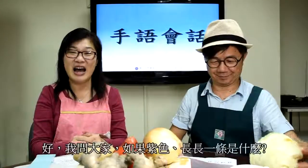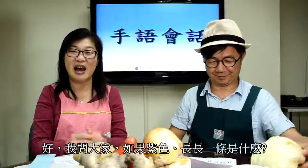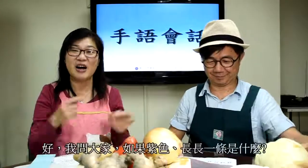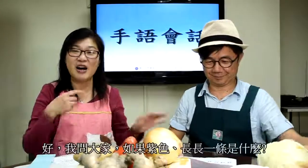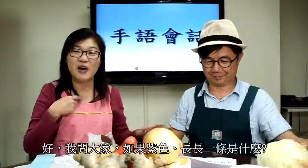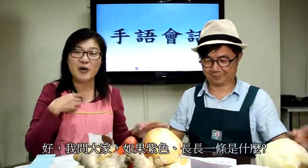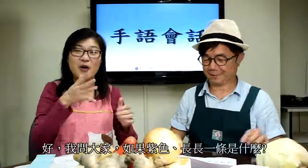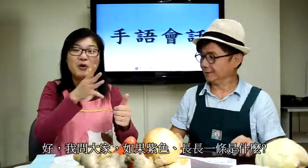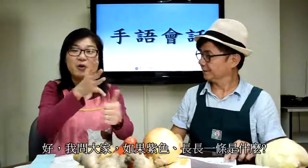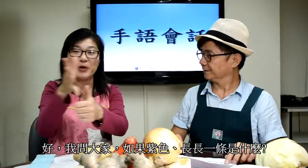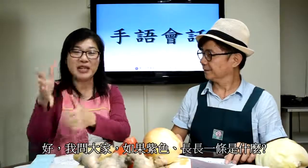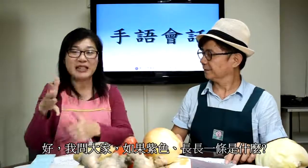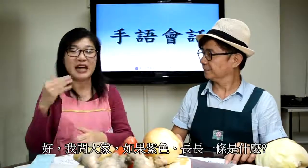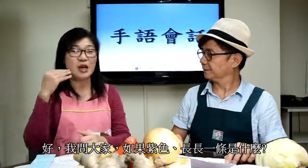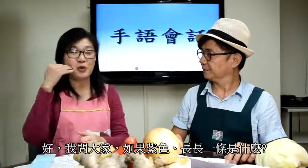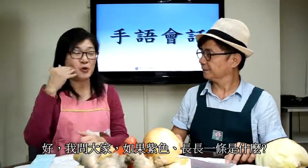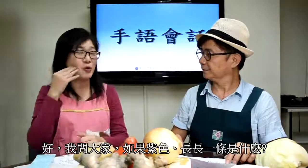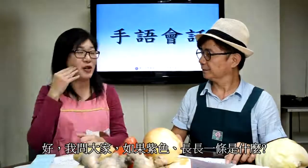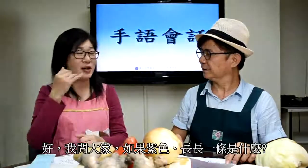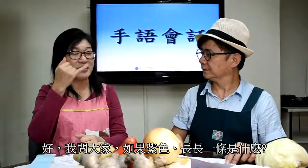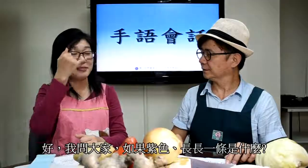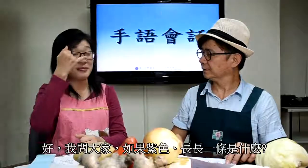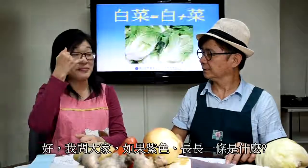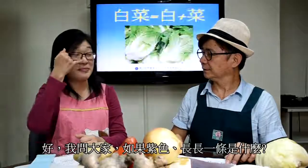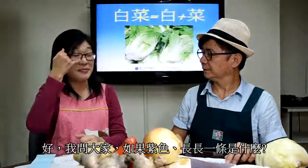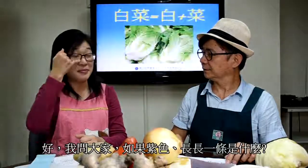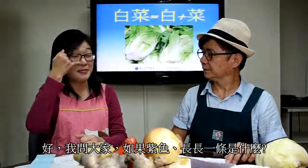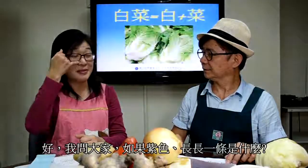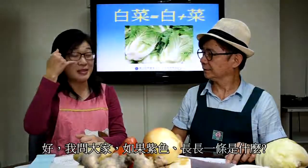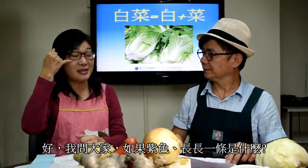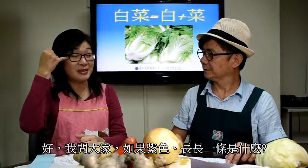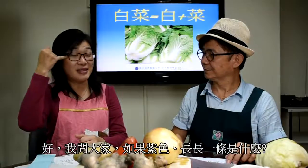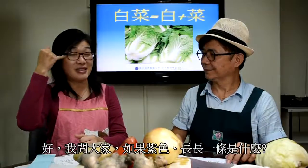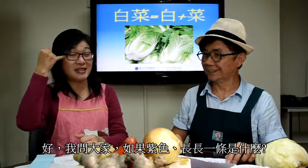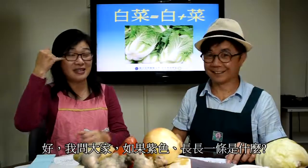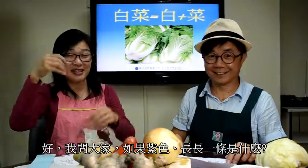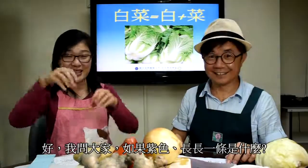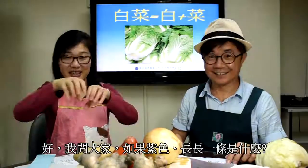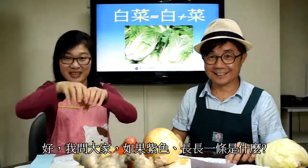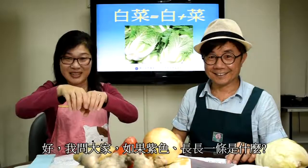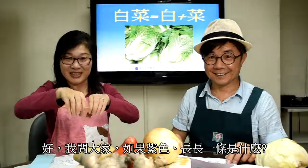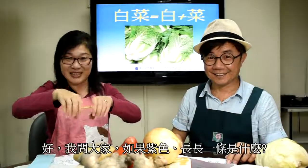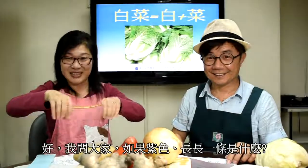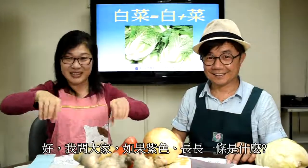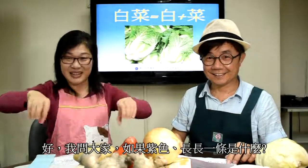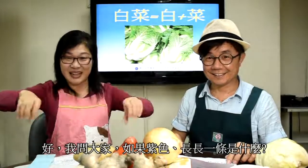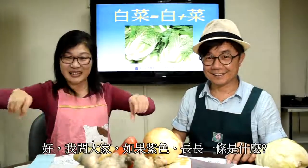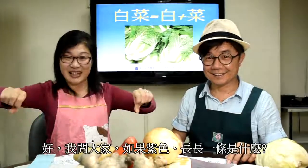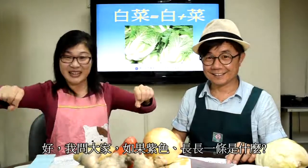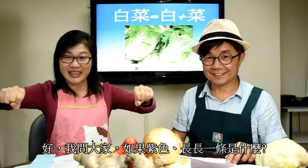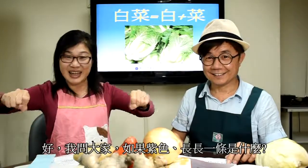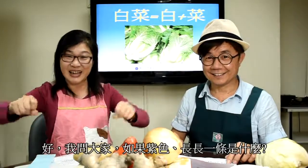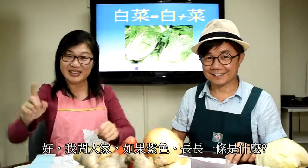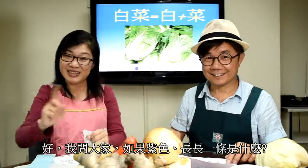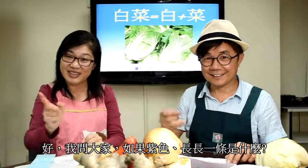好，我问大家，如果紫色长长一条是什